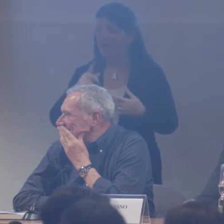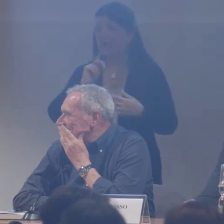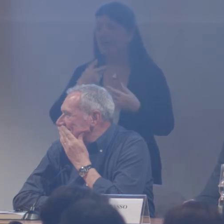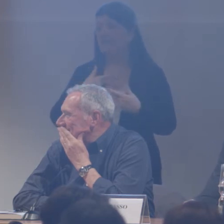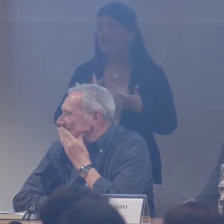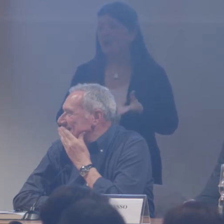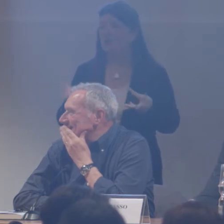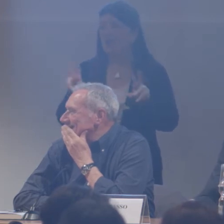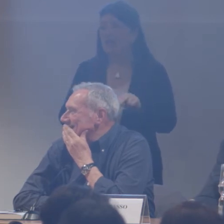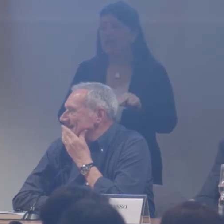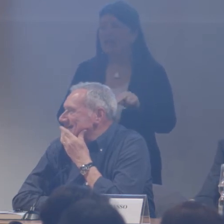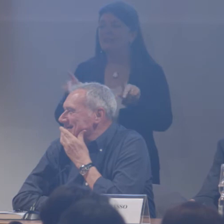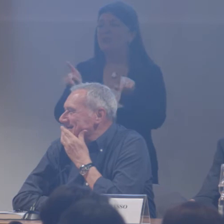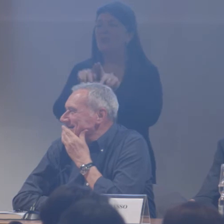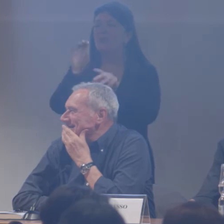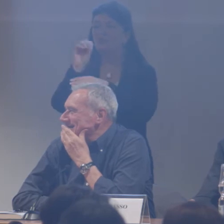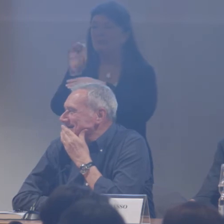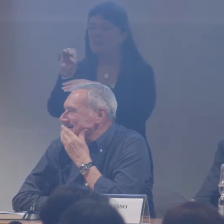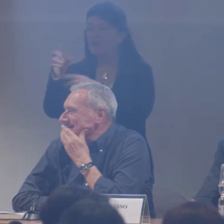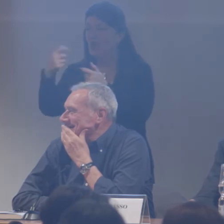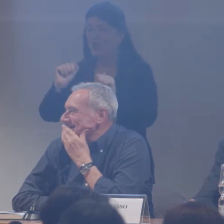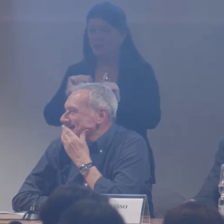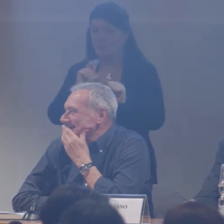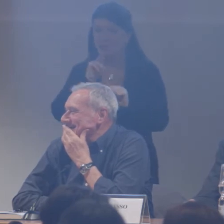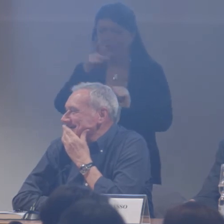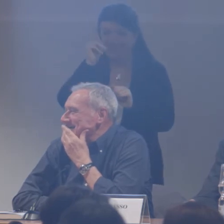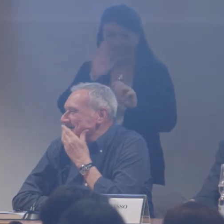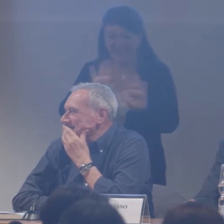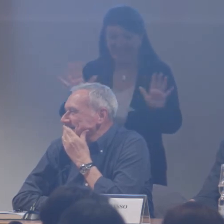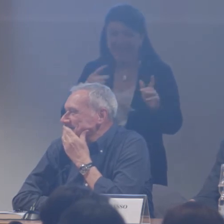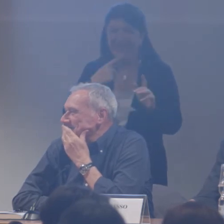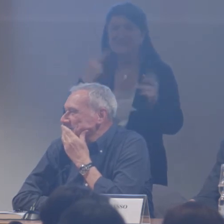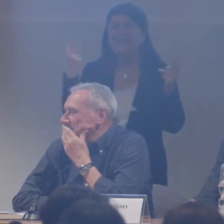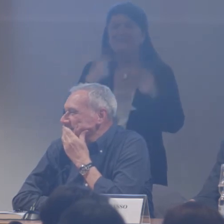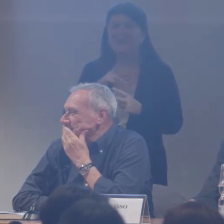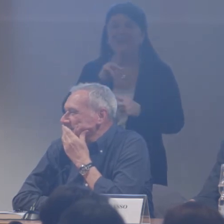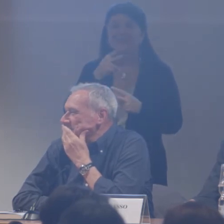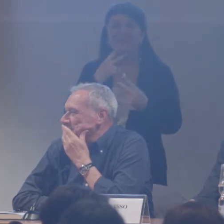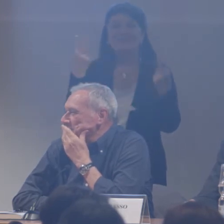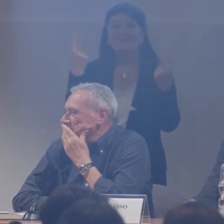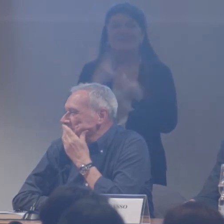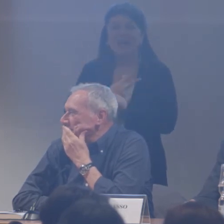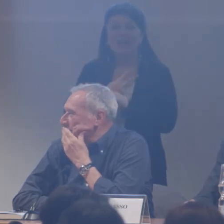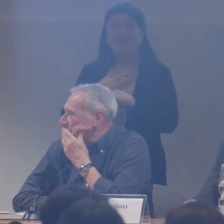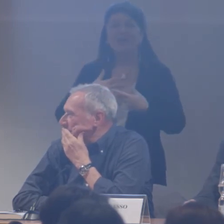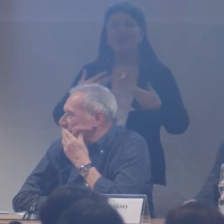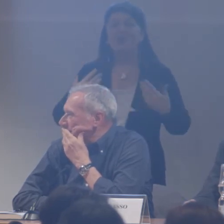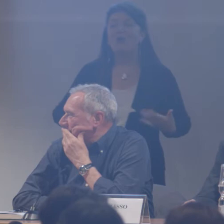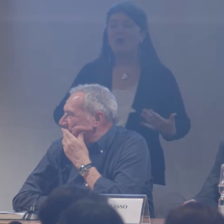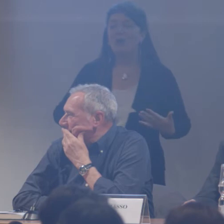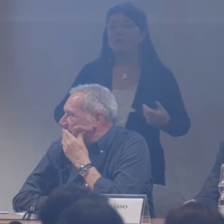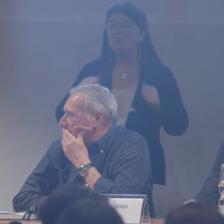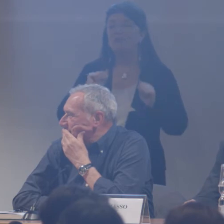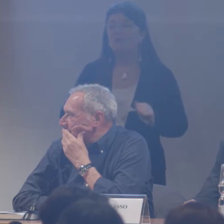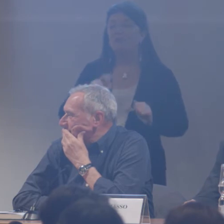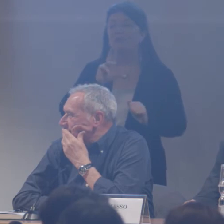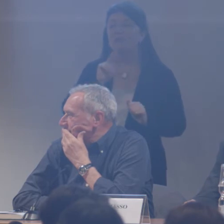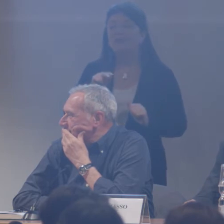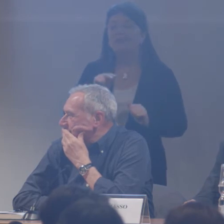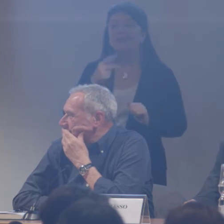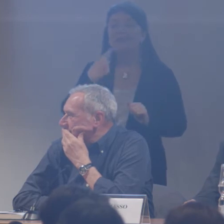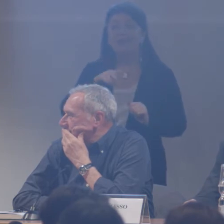con i professori, quindi sto attento, però lo dico veramente perché oggi possiamo dire che c'è una città che